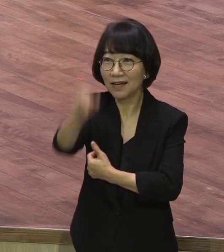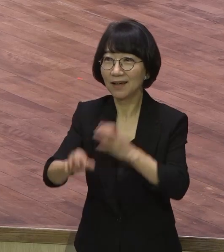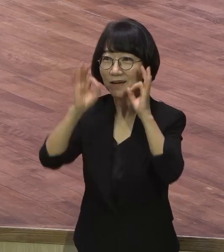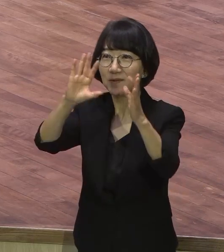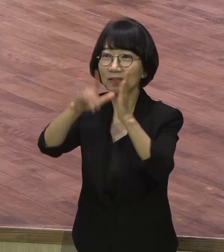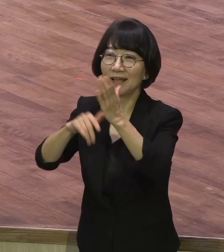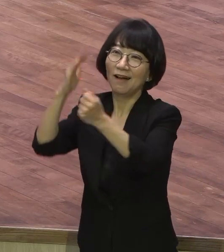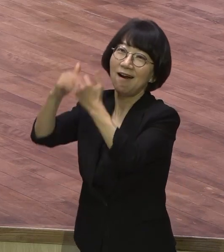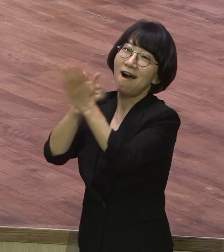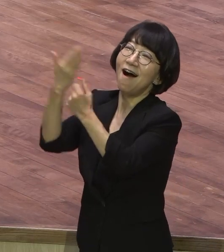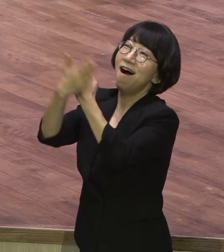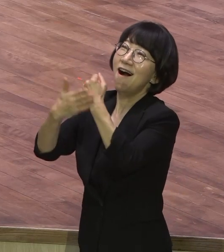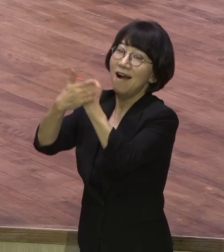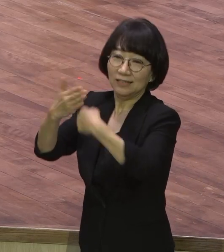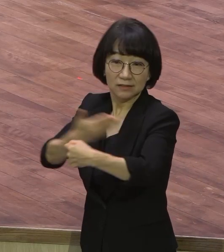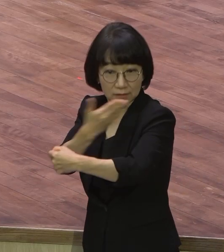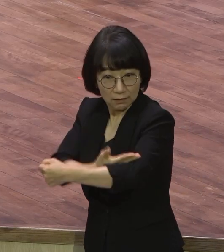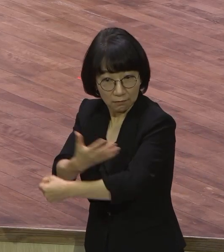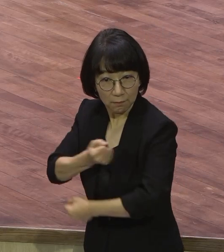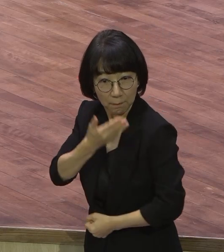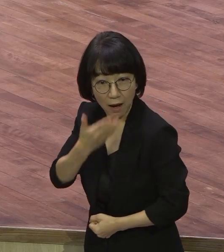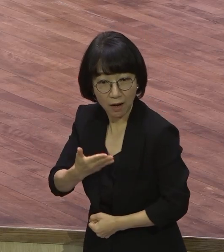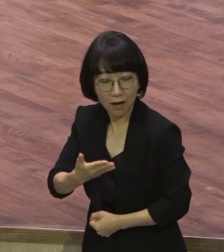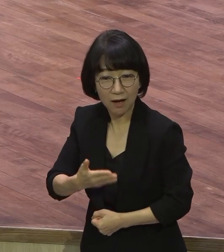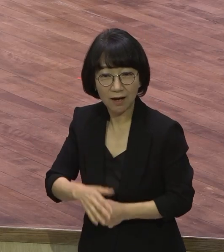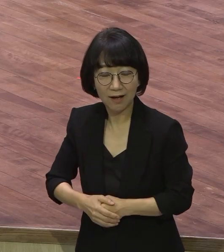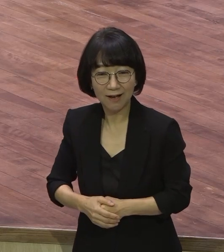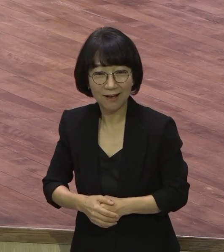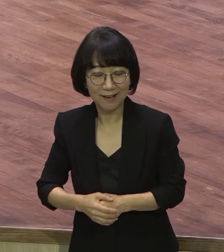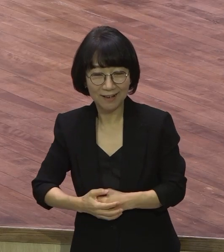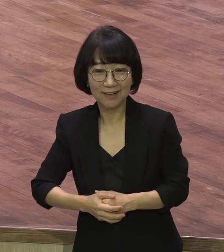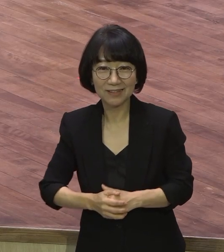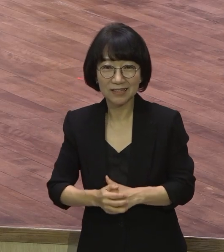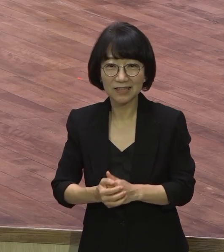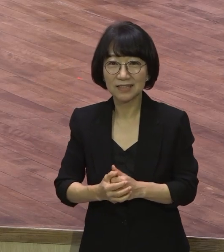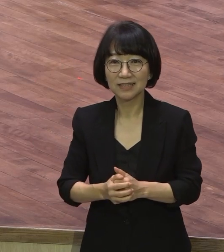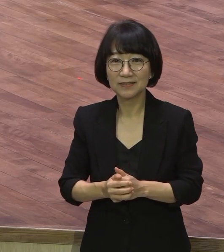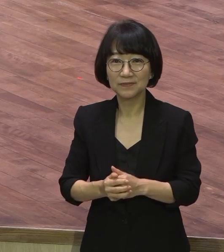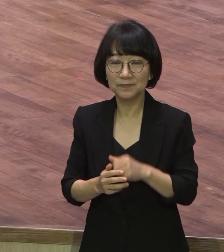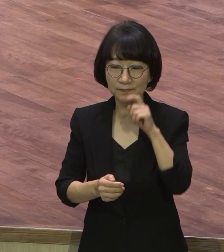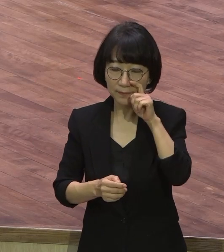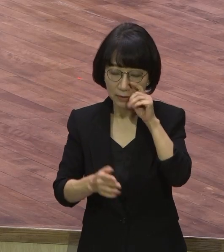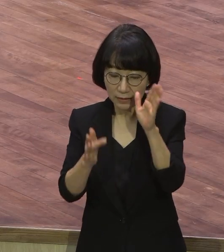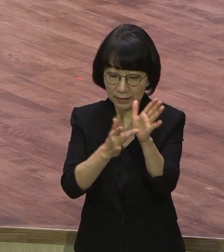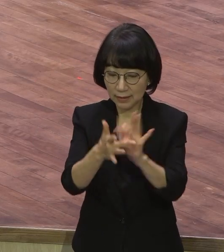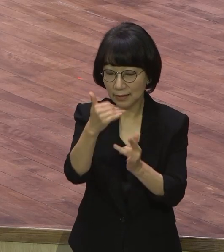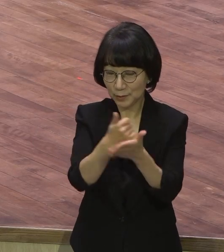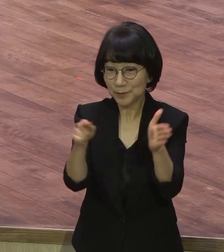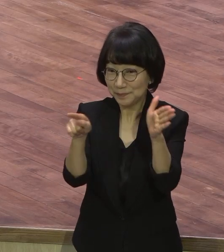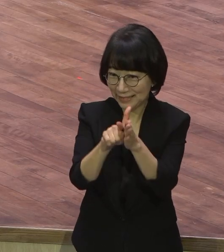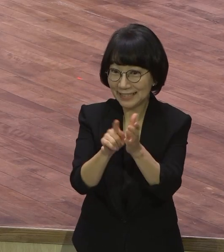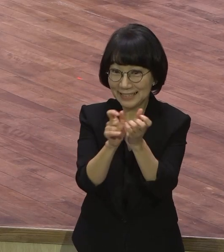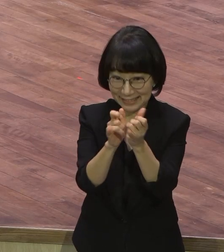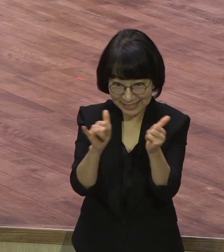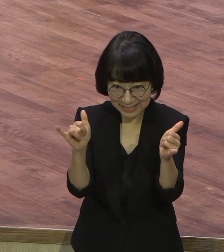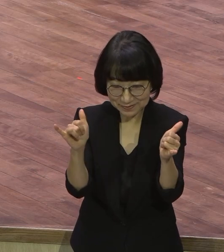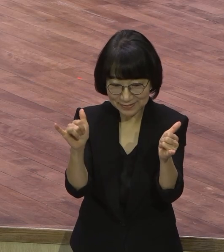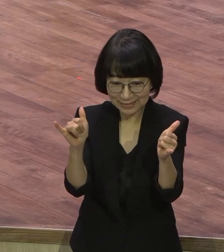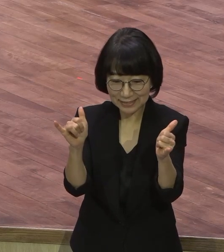결국은 승리하게 돼 있단 말이에요. 가족 중에도 그래요. 예수 믿는 사람은 결국은 승리하게 돼. 그것도 신앙생활